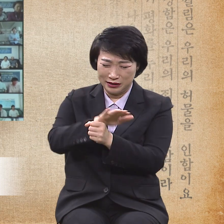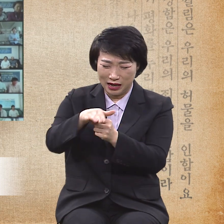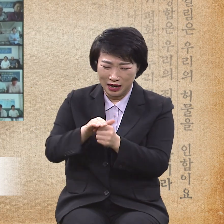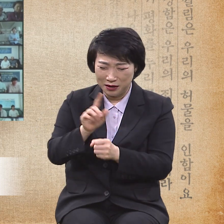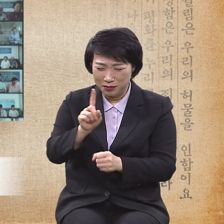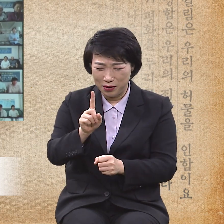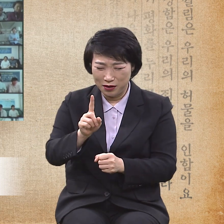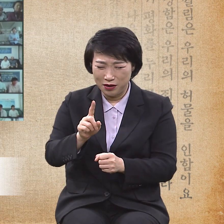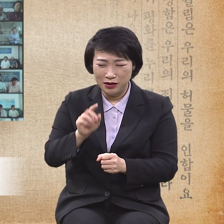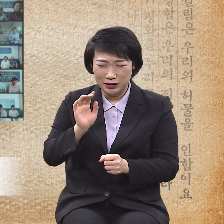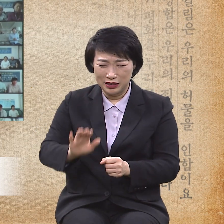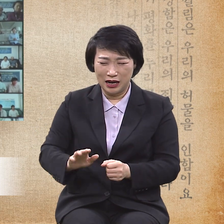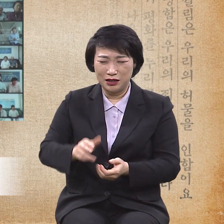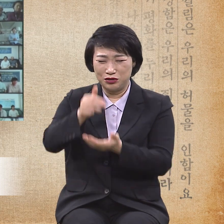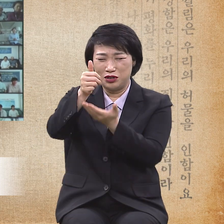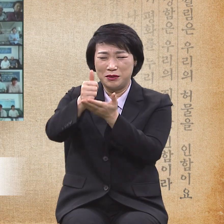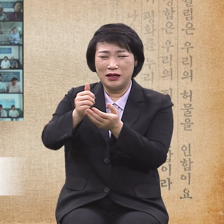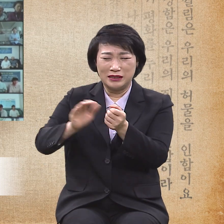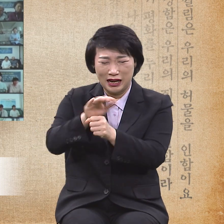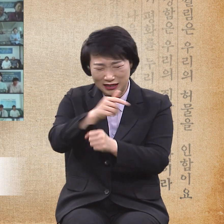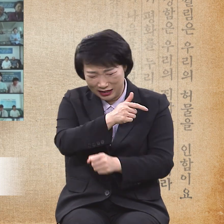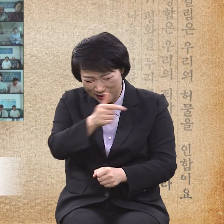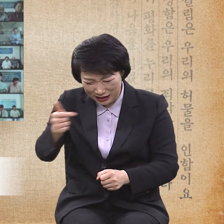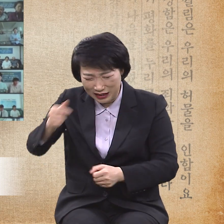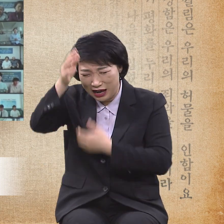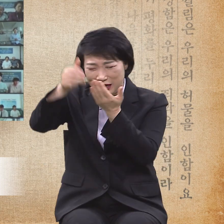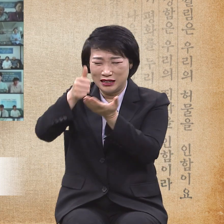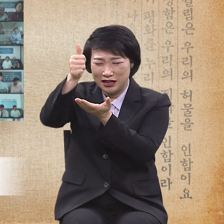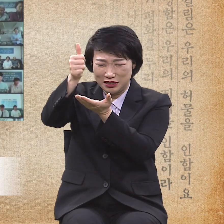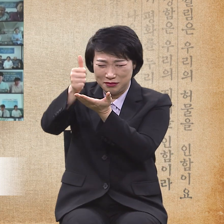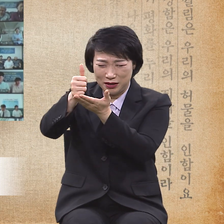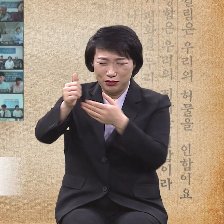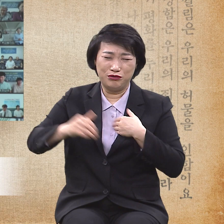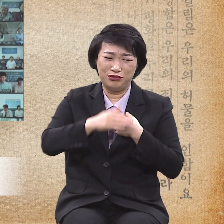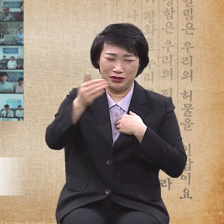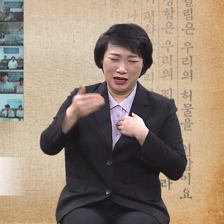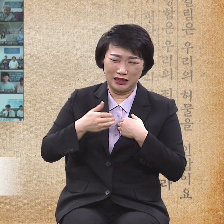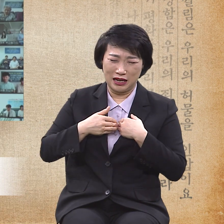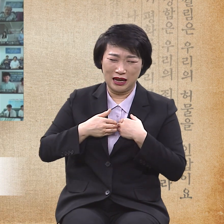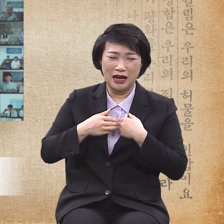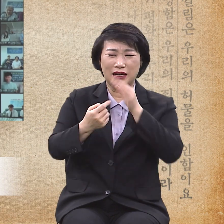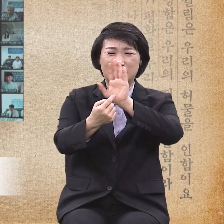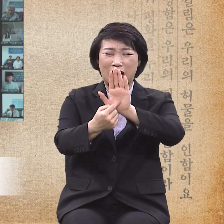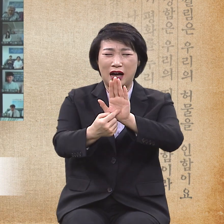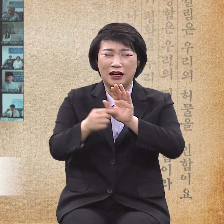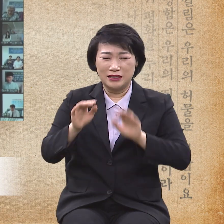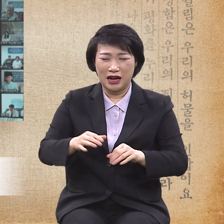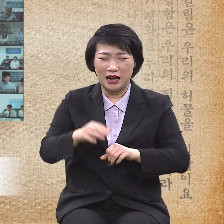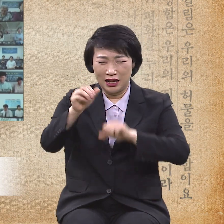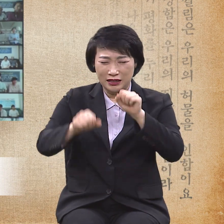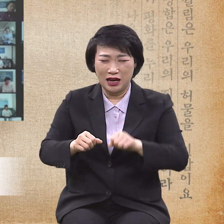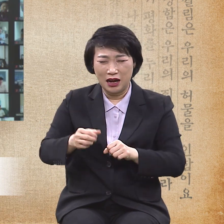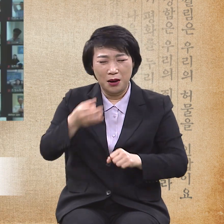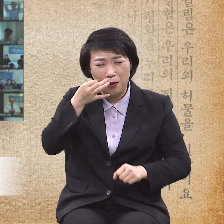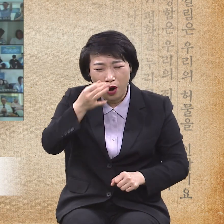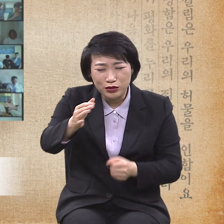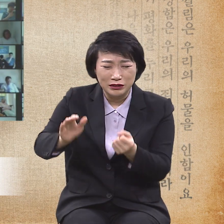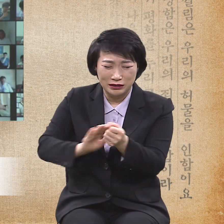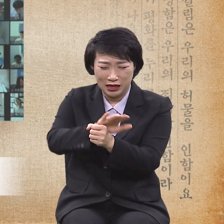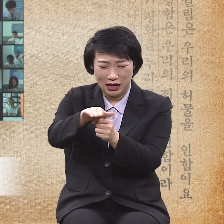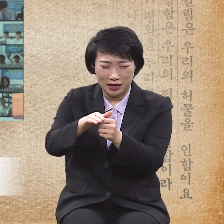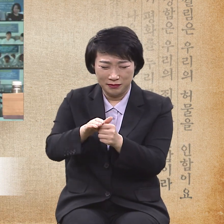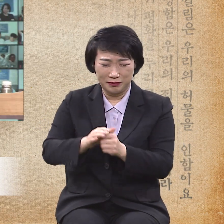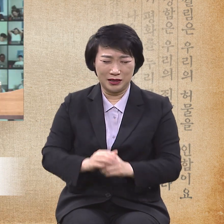사랑은 그토록 어마어마한 하나님이 우리에게 자기를 나타내시면서 행해서 주신